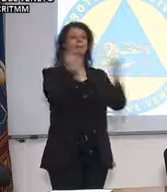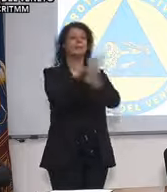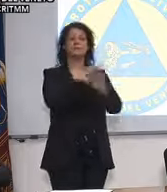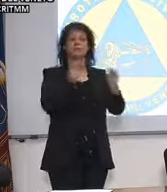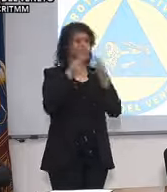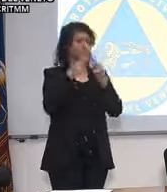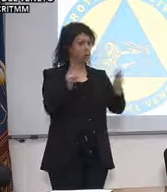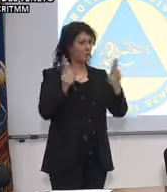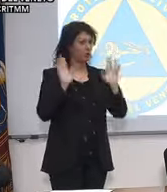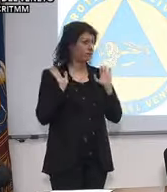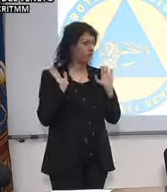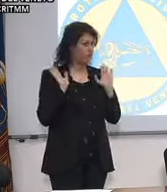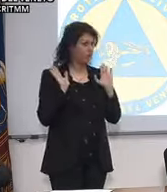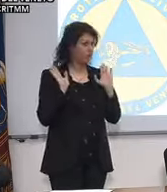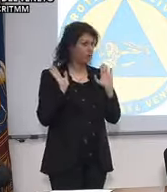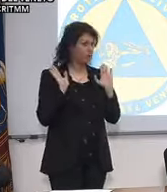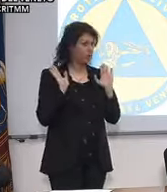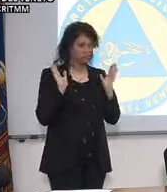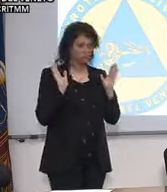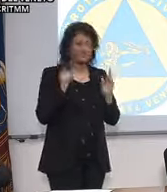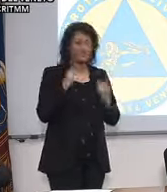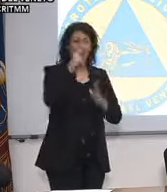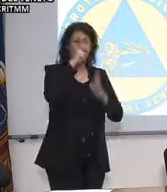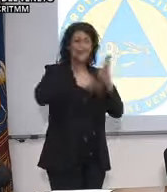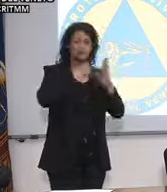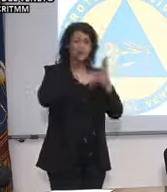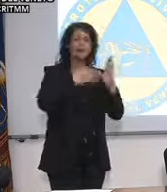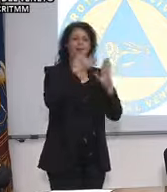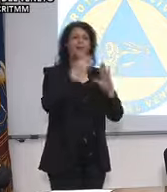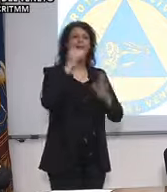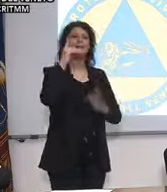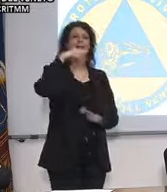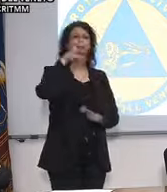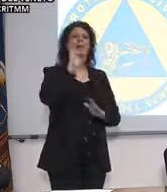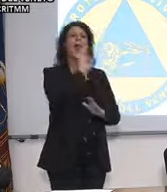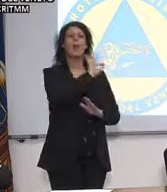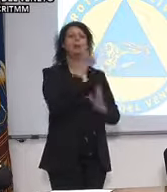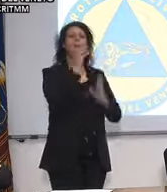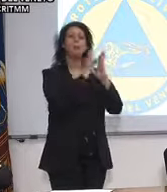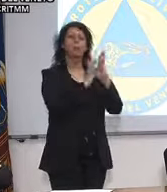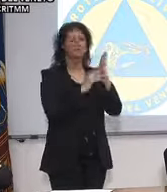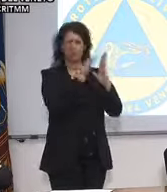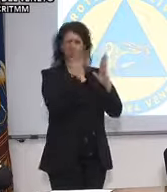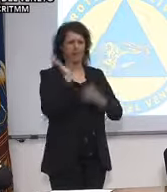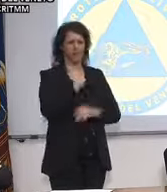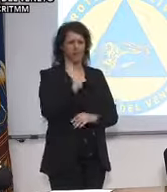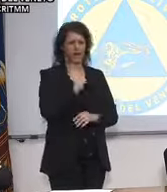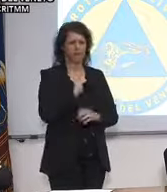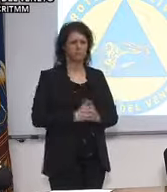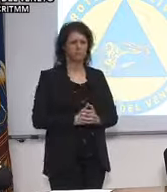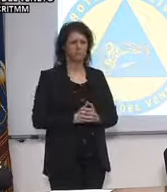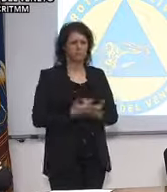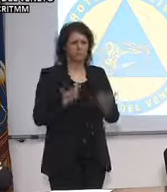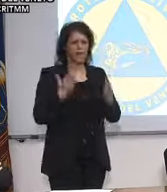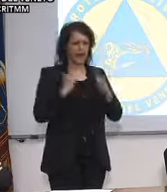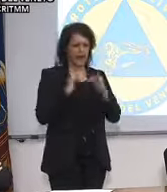poi leggetelo bene il DPCM, alcuni punti sono ancora molto nebulosi. Tipo le uscite di casa, come si possono